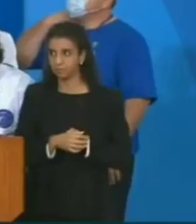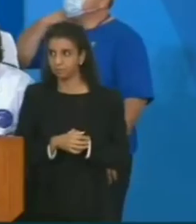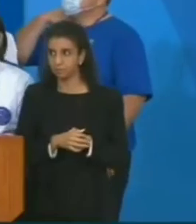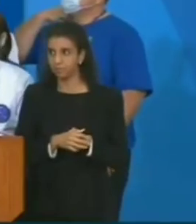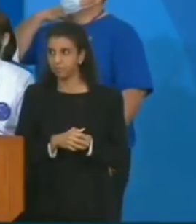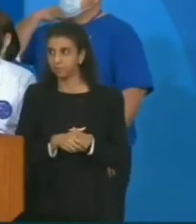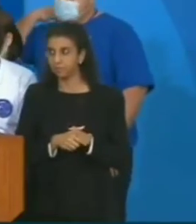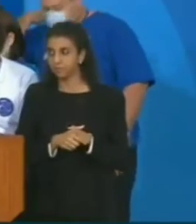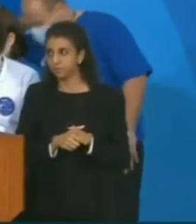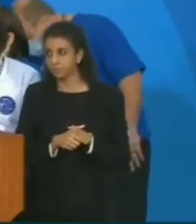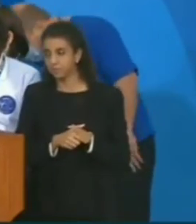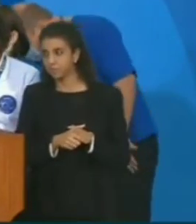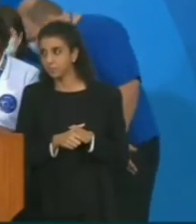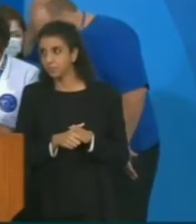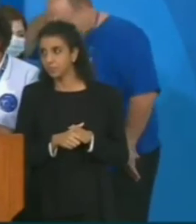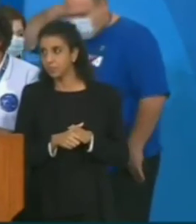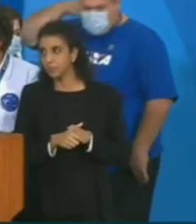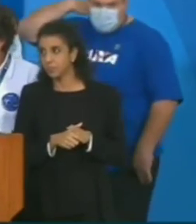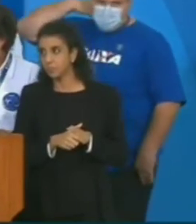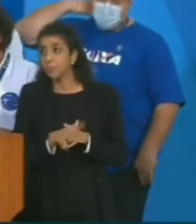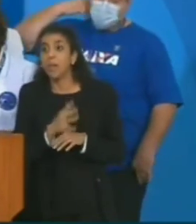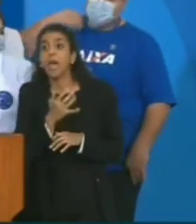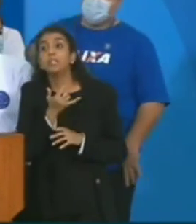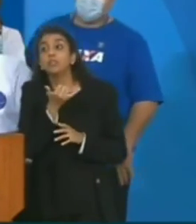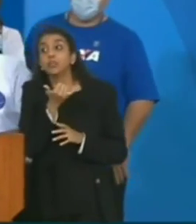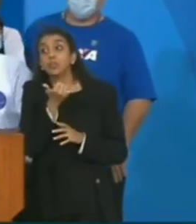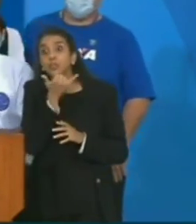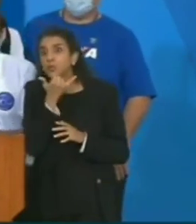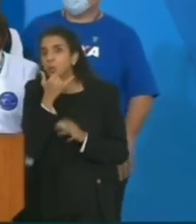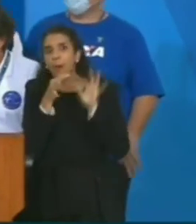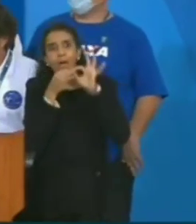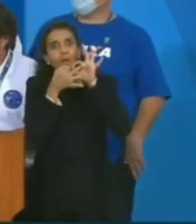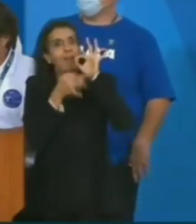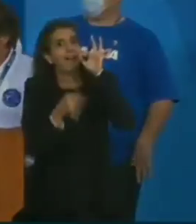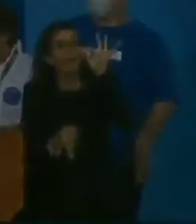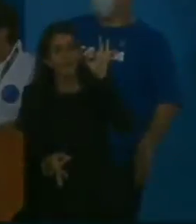me encostei e eu desculpo, porque eu me excedi muito.